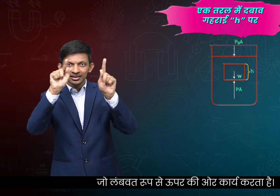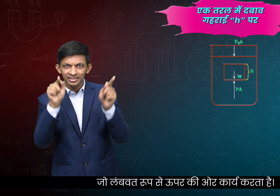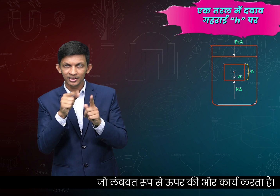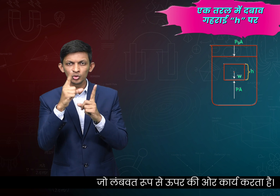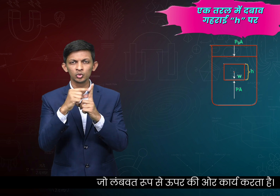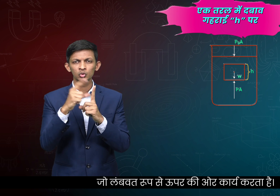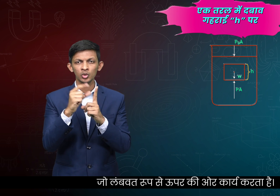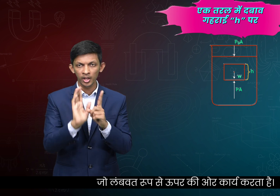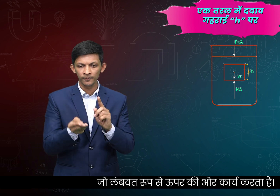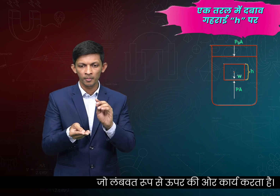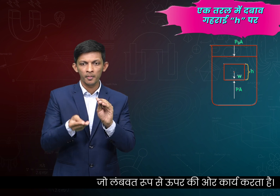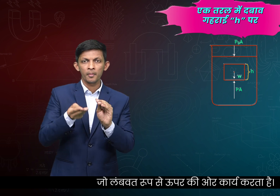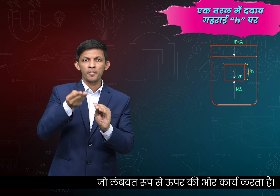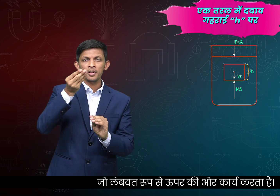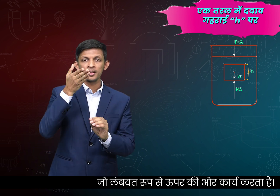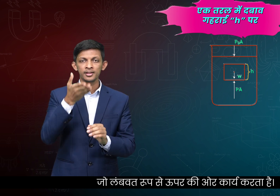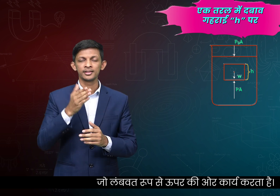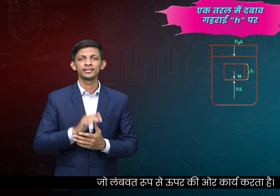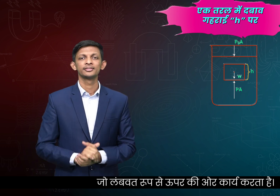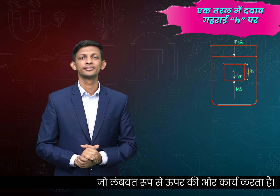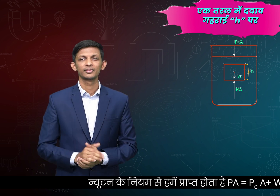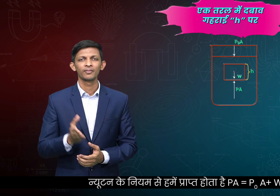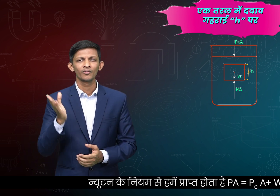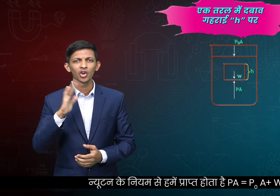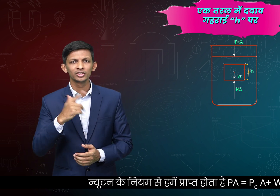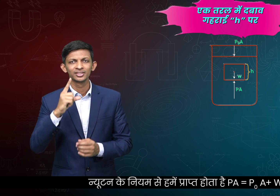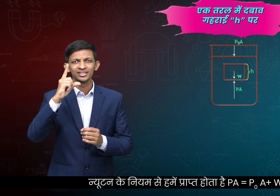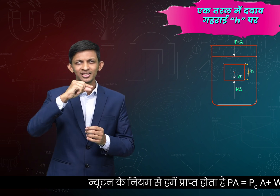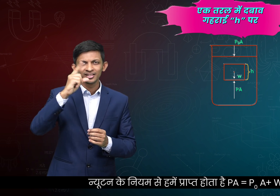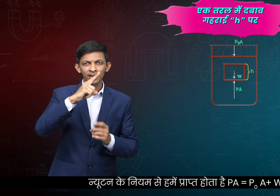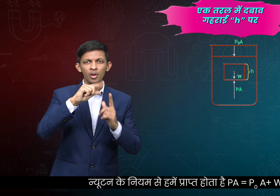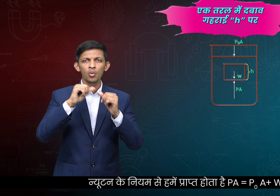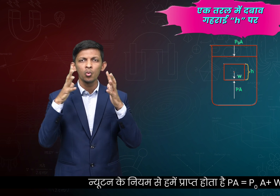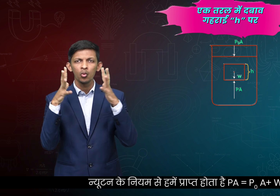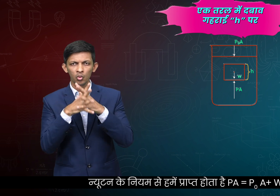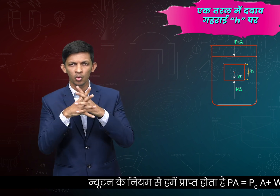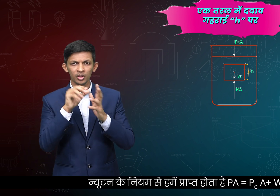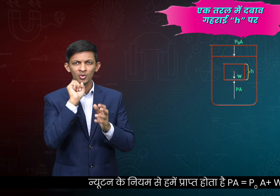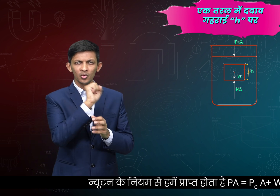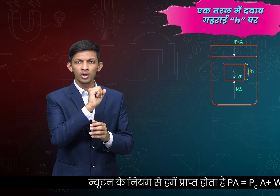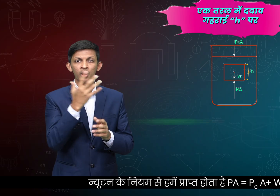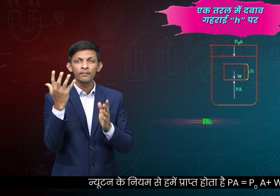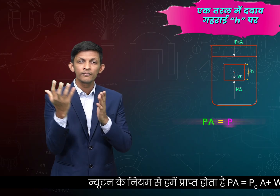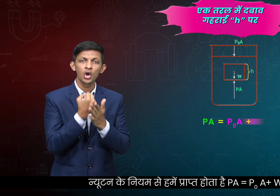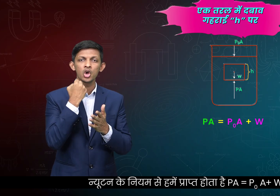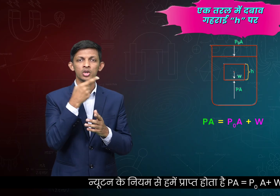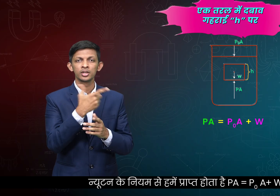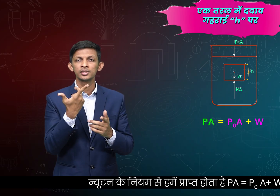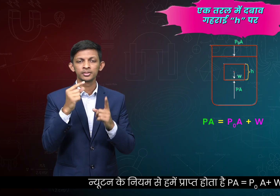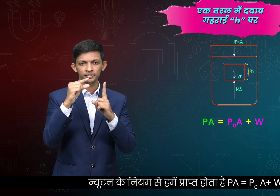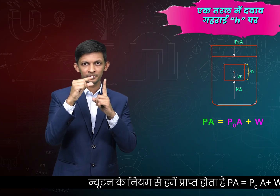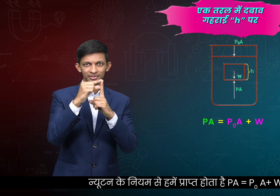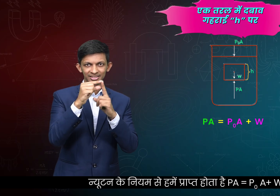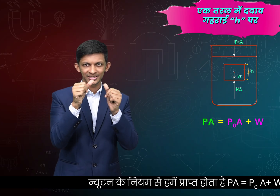से ऊपर की ओर कार्य करता है। न्यूटन के नियम से हमें प्राप्त होता